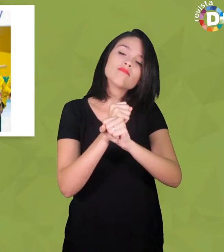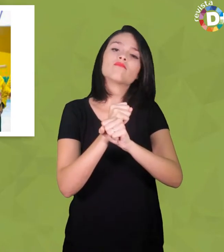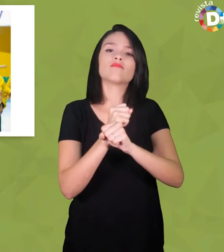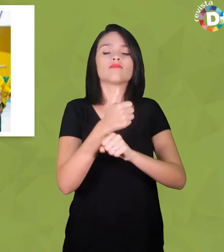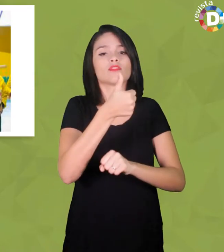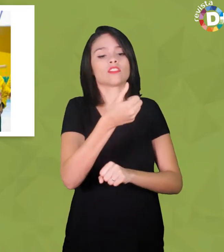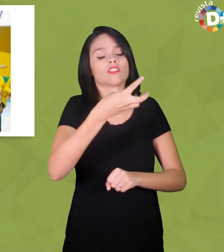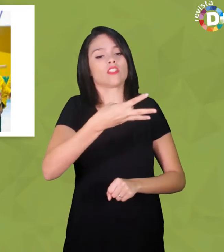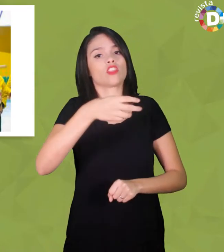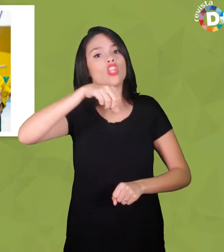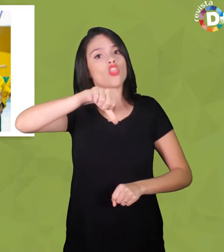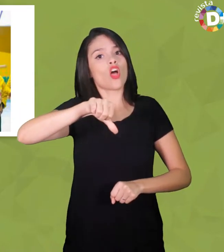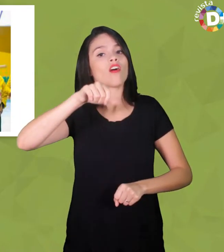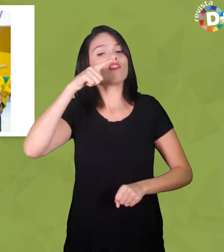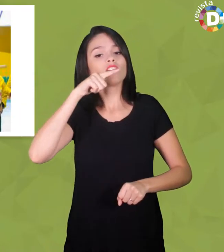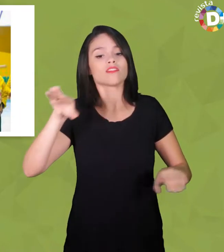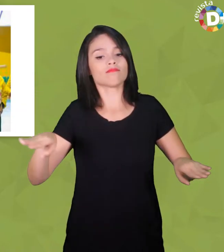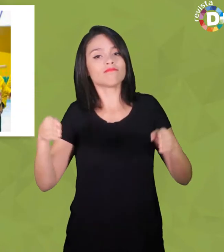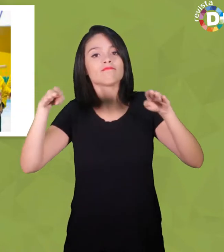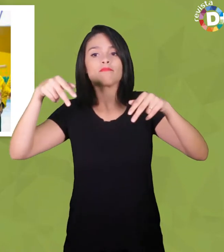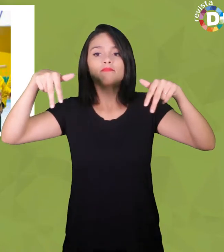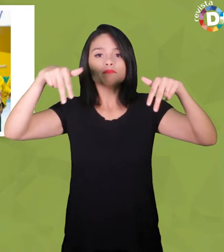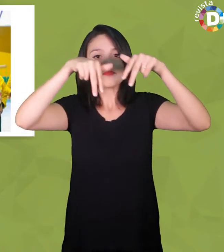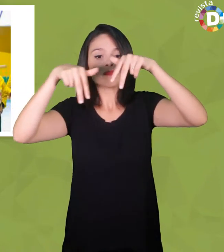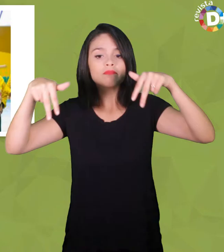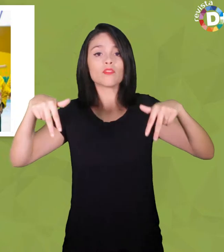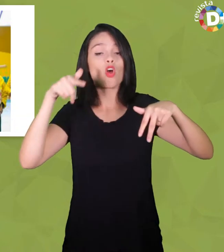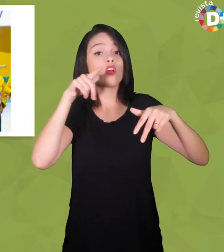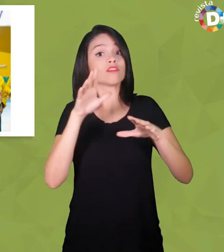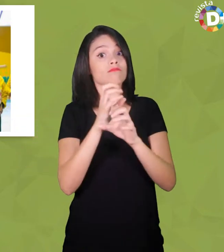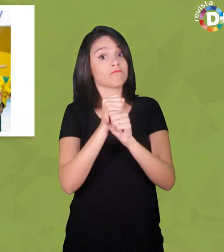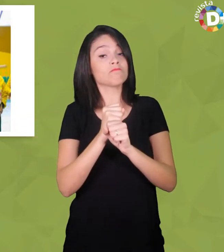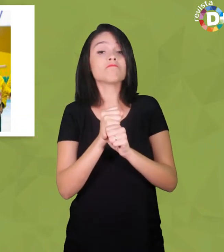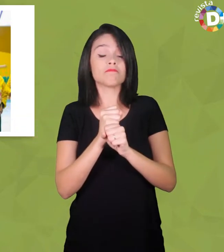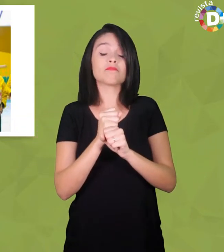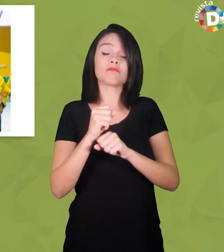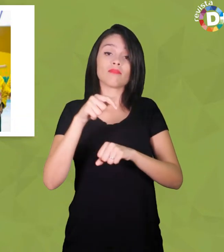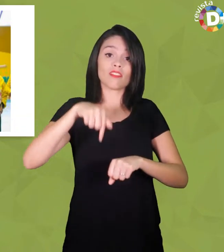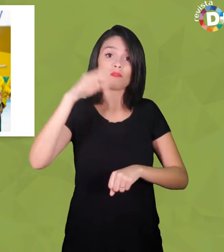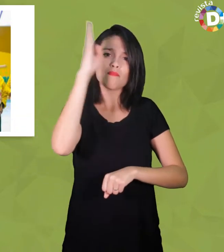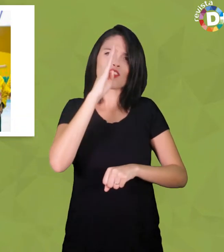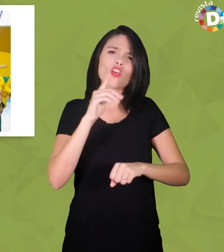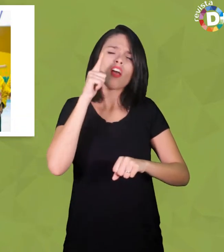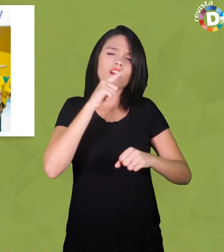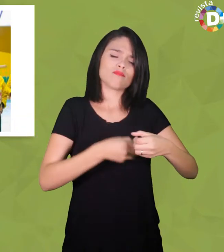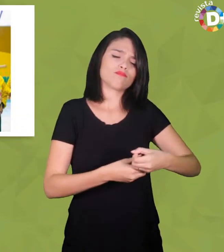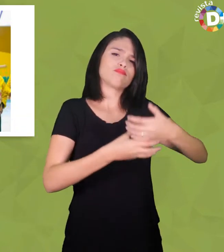139 pódios o país mais uma vez liderou o quadro geral de